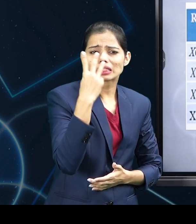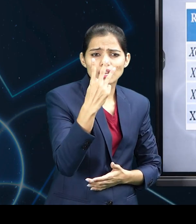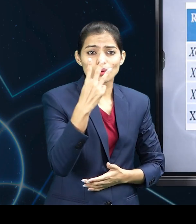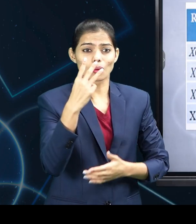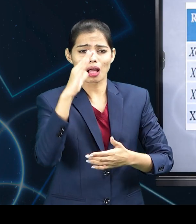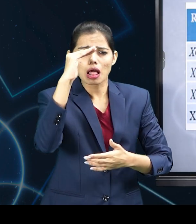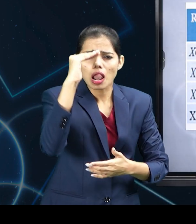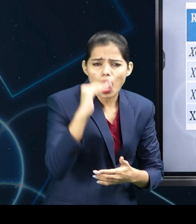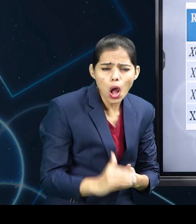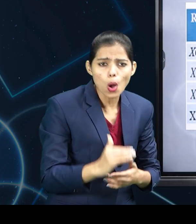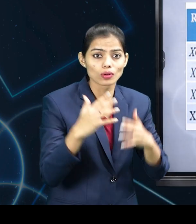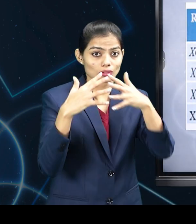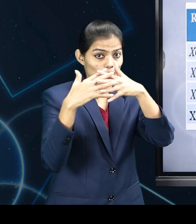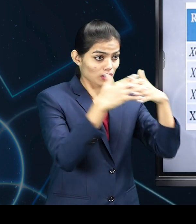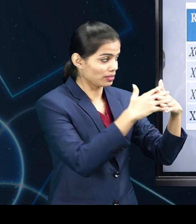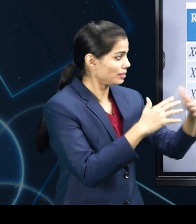3 निचले पश्चिम की ओर